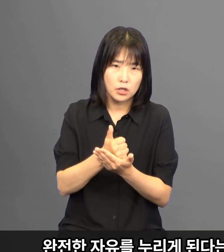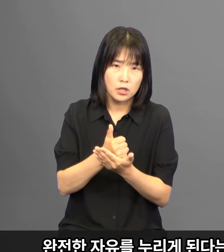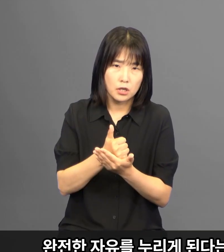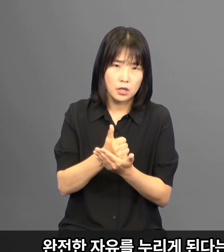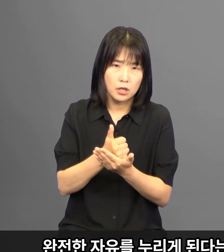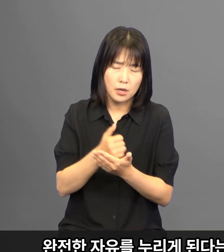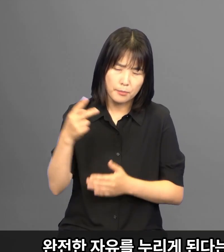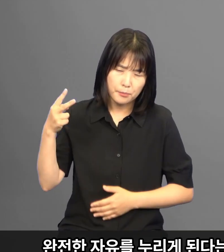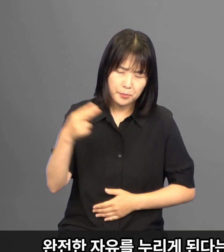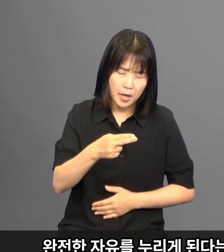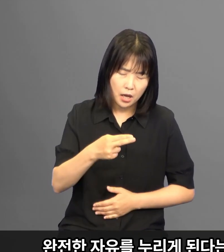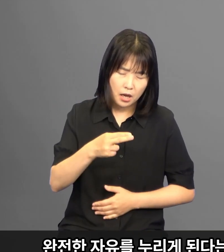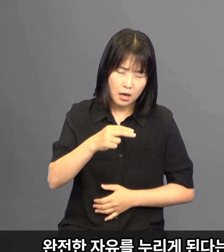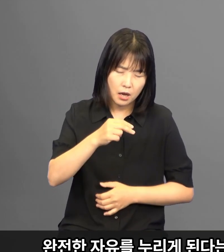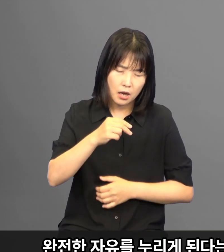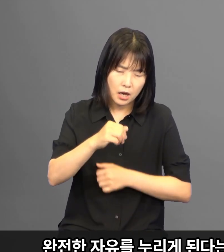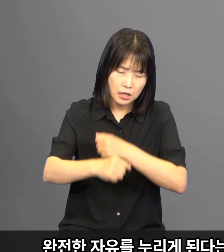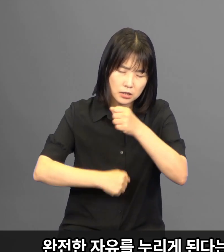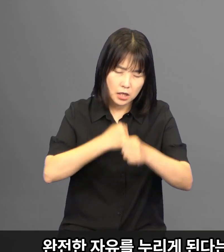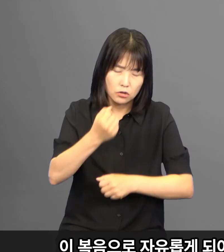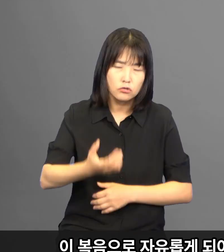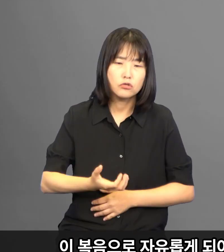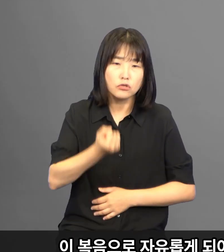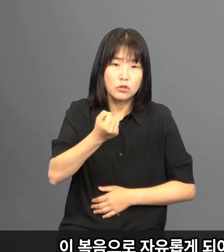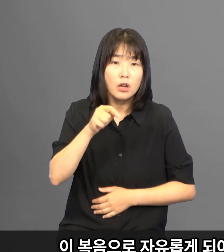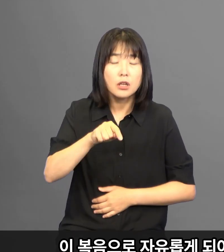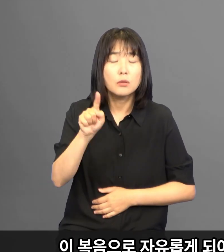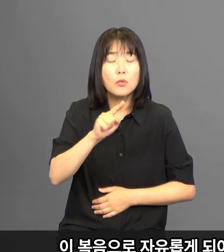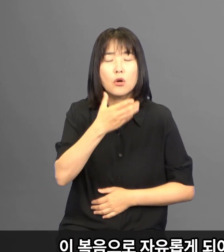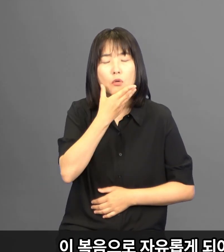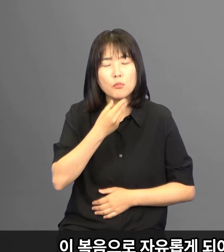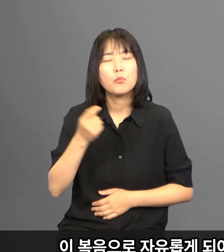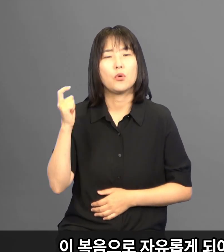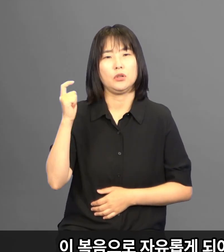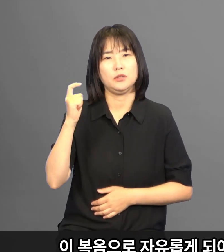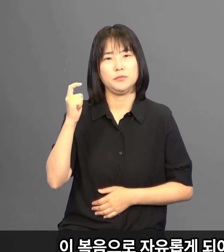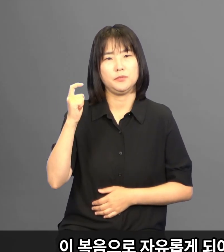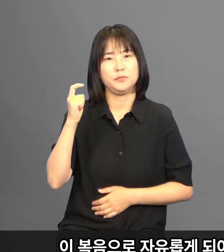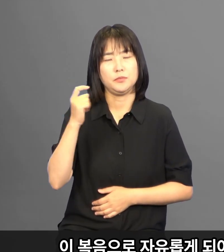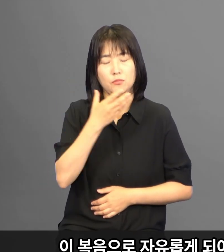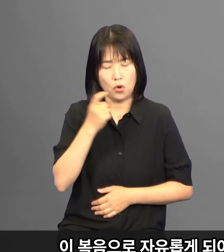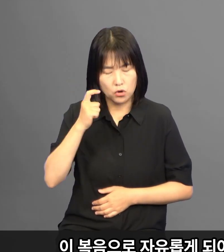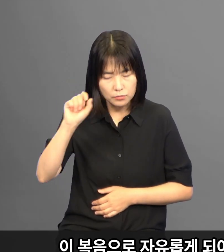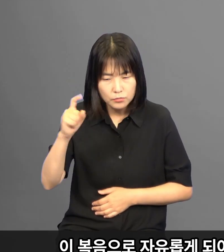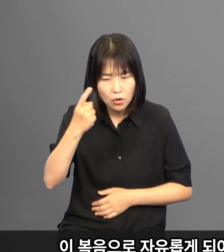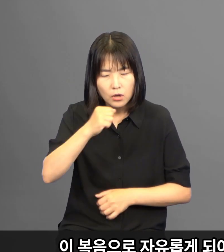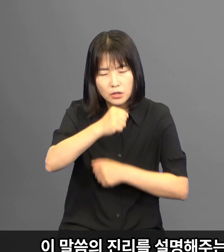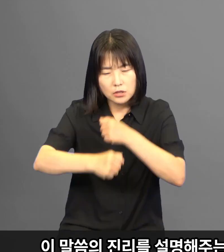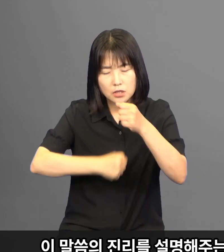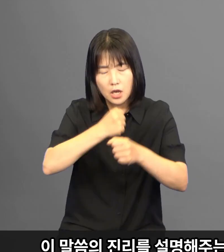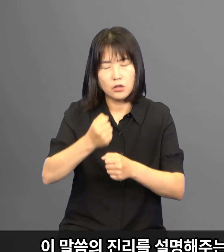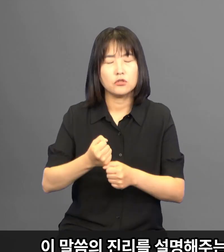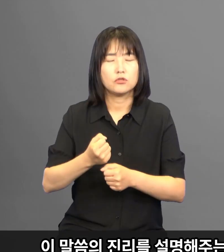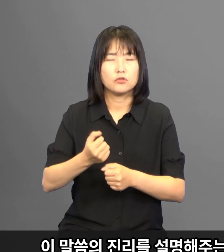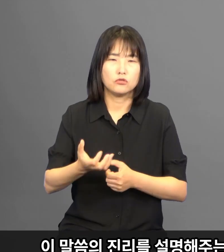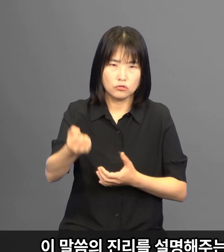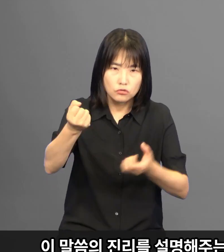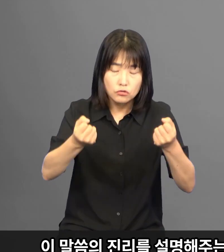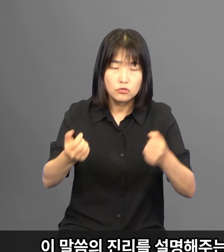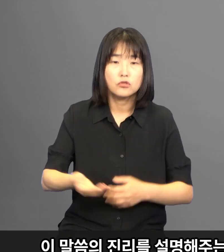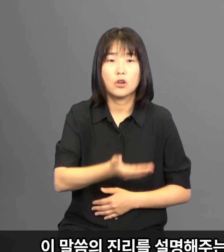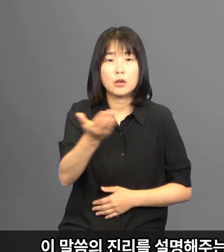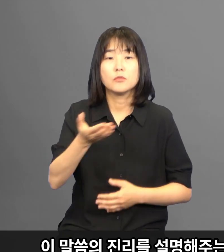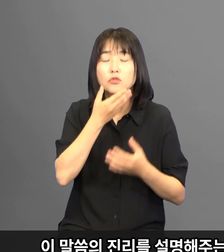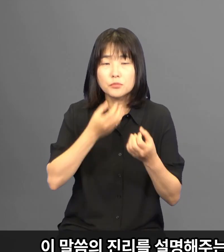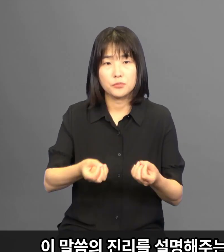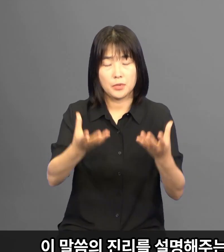자유를 누리게 된다는 것이, 이것이 복음이라는 것입니다. 이 복음으로 자유케 되어지는 여러분 되시길 축복합니다. 이 말씀의 진리를 설명해